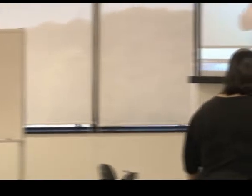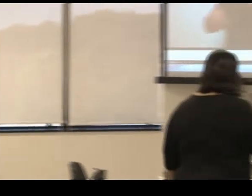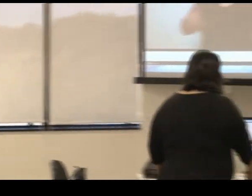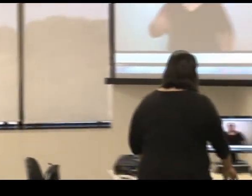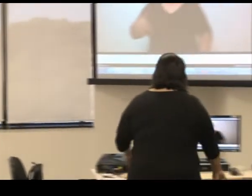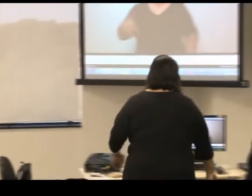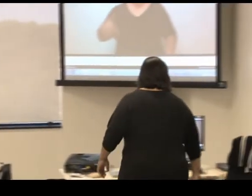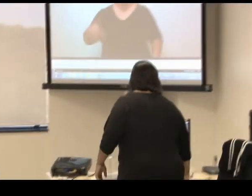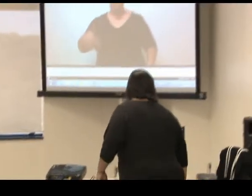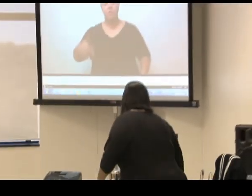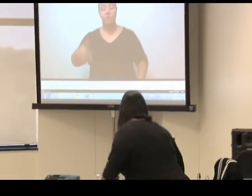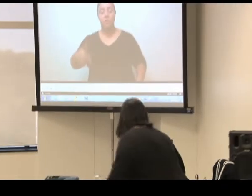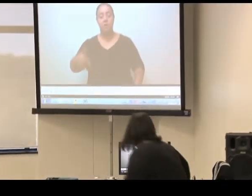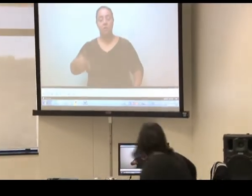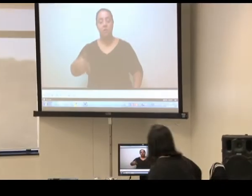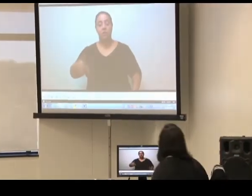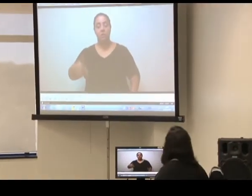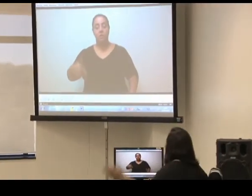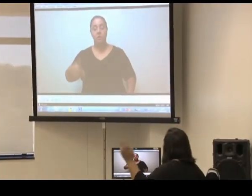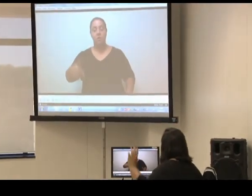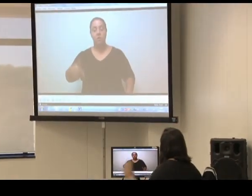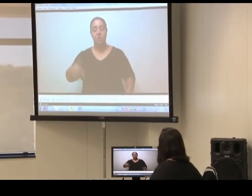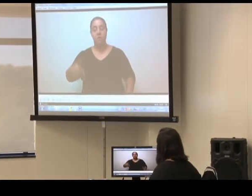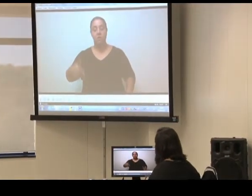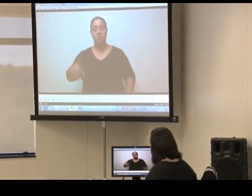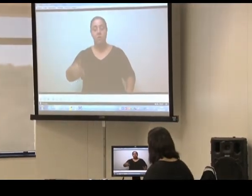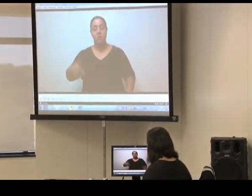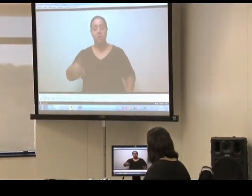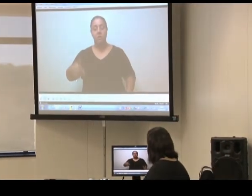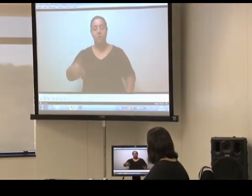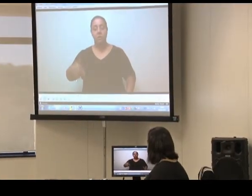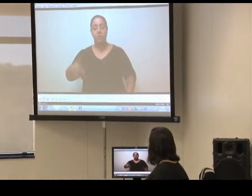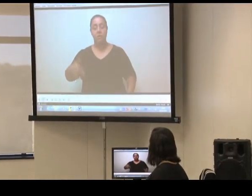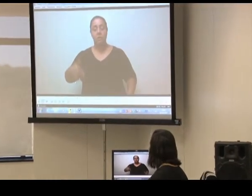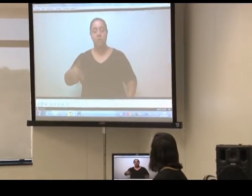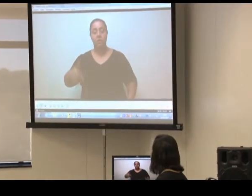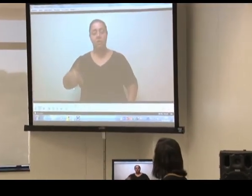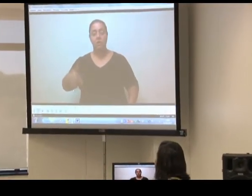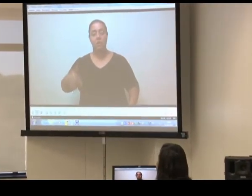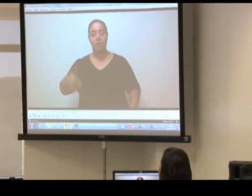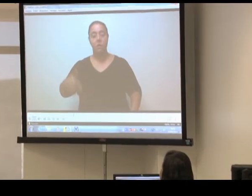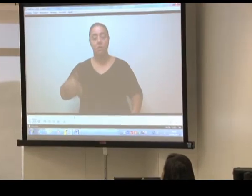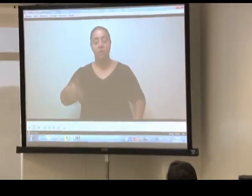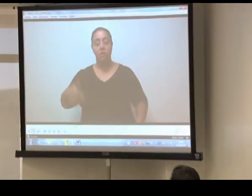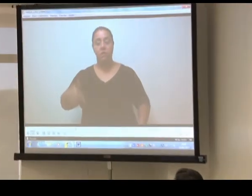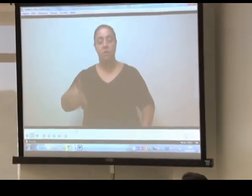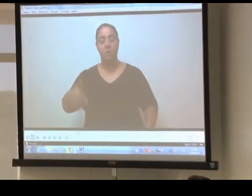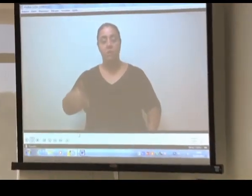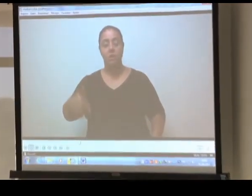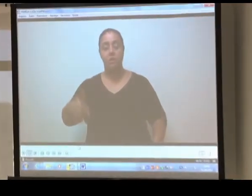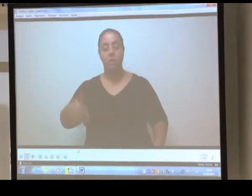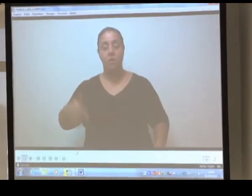Quantos? Ambev. Isso, é uma fábrica da escola. Eu querendo que fosse da Coca.